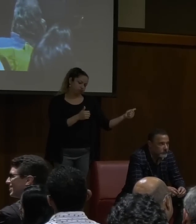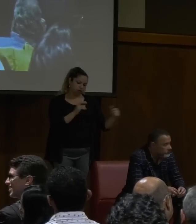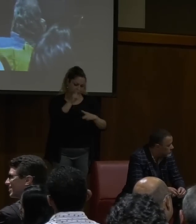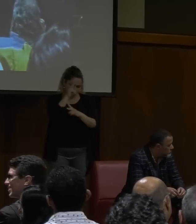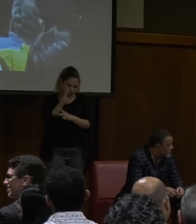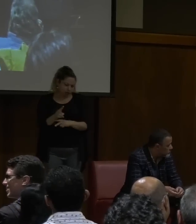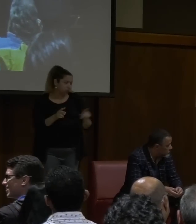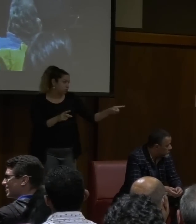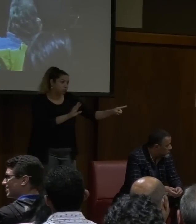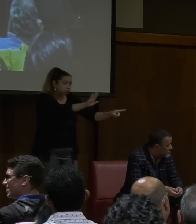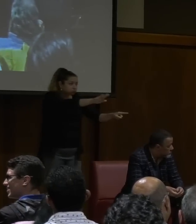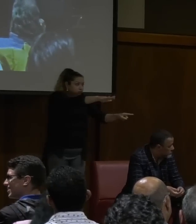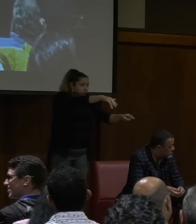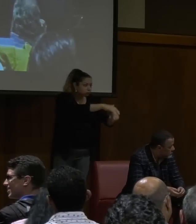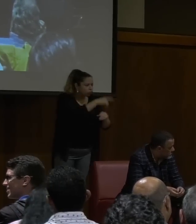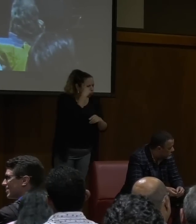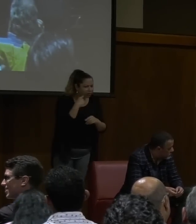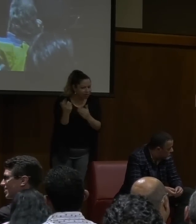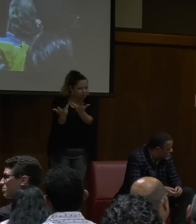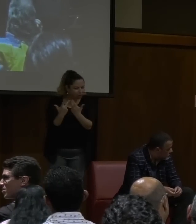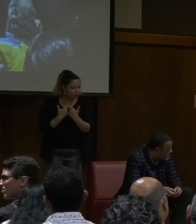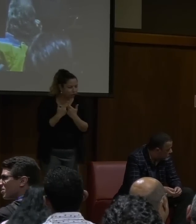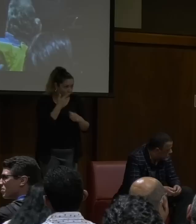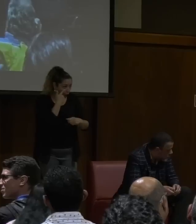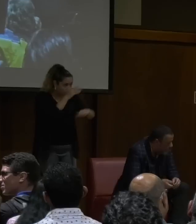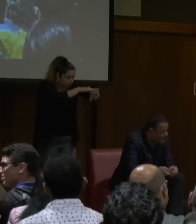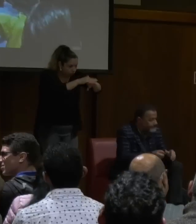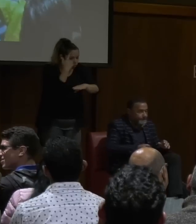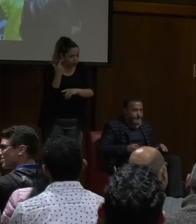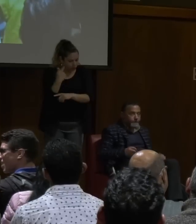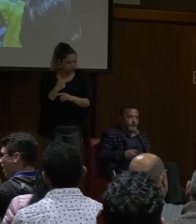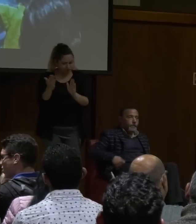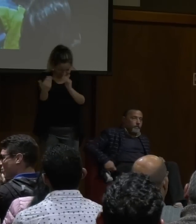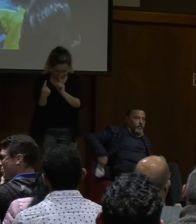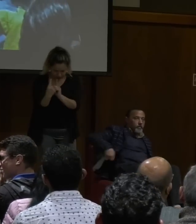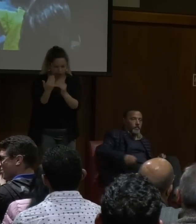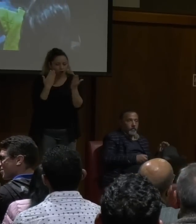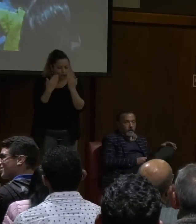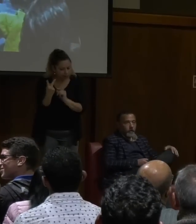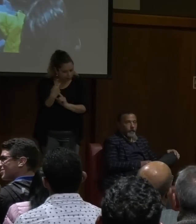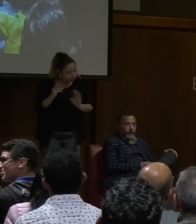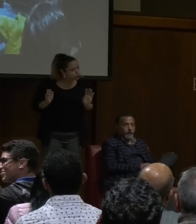Una vez me dijo Félix, yo le pregunté, maestro, mire, estamos en confianza, estamos usted y yo.